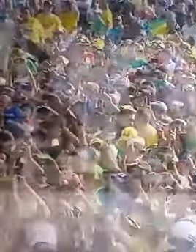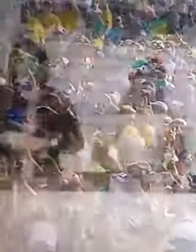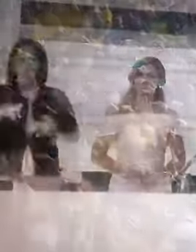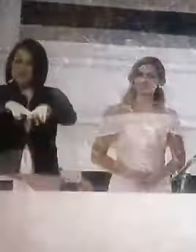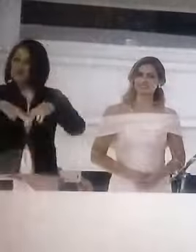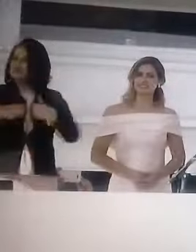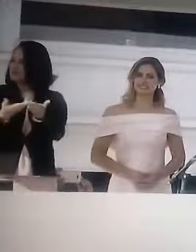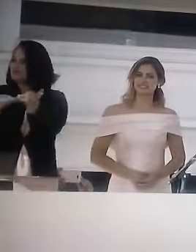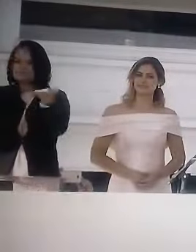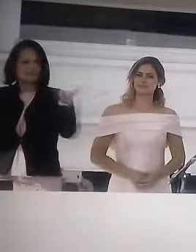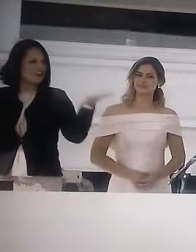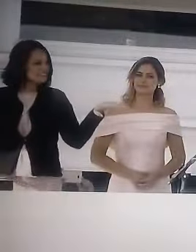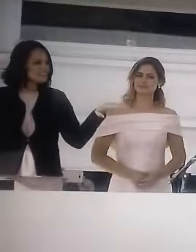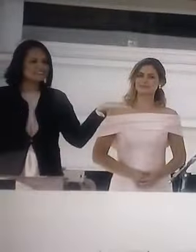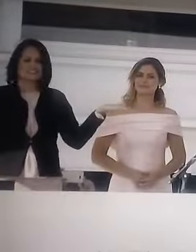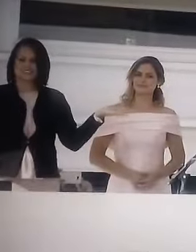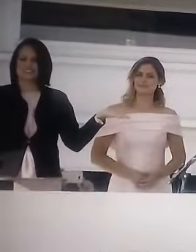Graças a vocês,